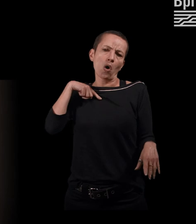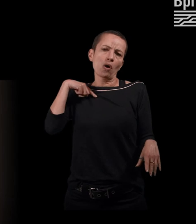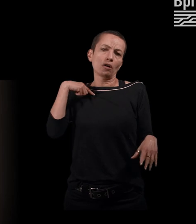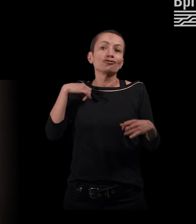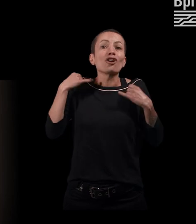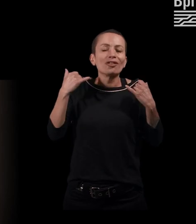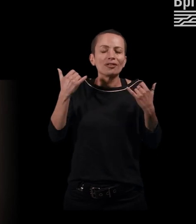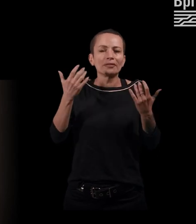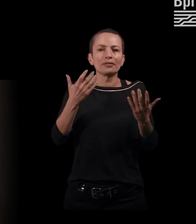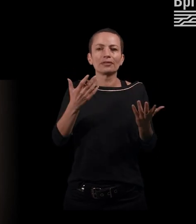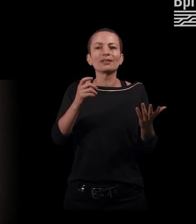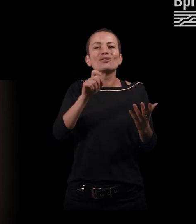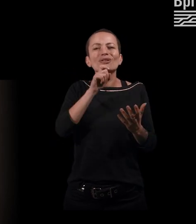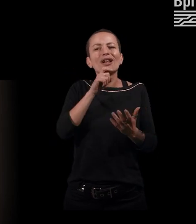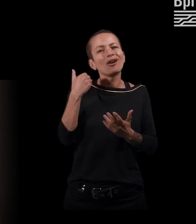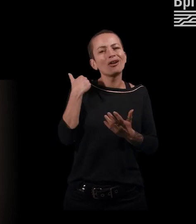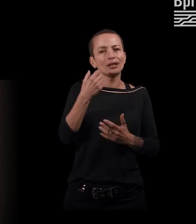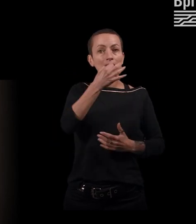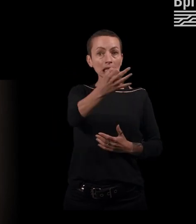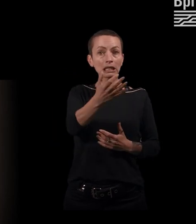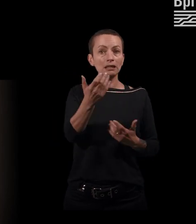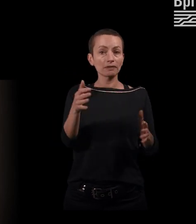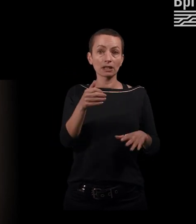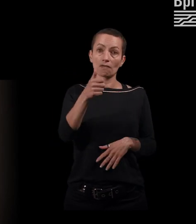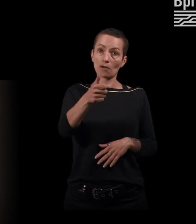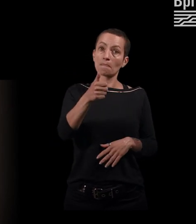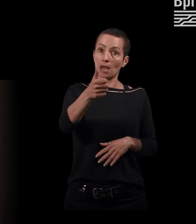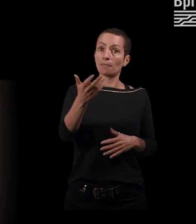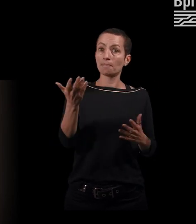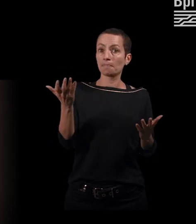jeune. Je le disais au départ, vous avez aussi,